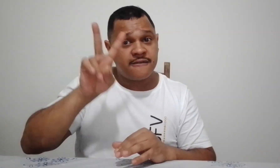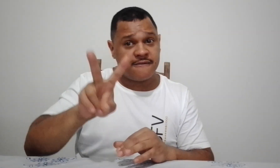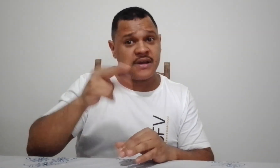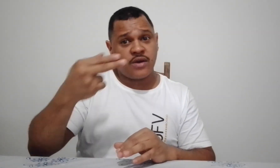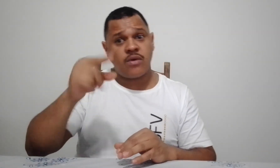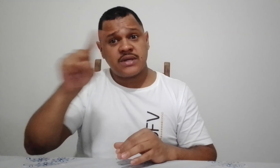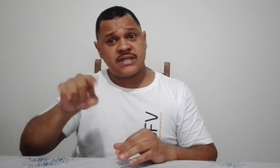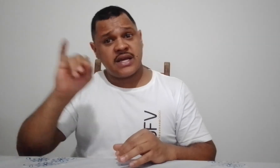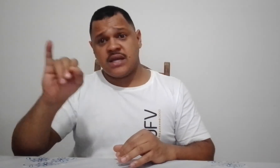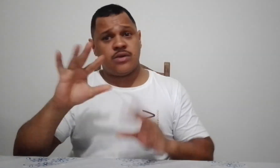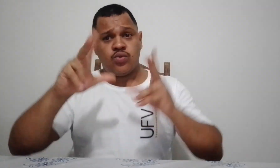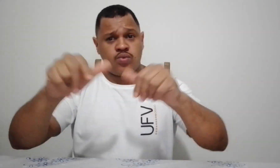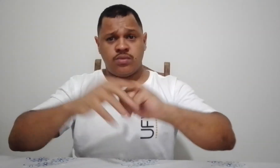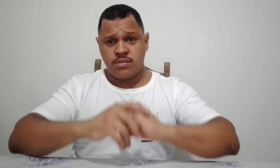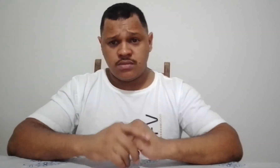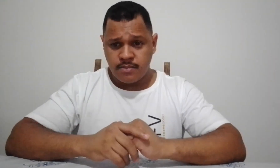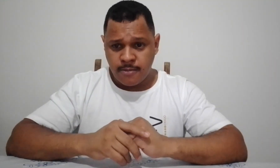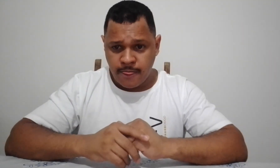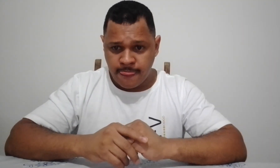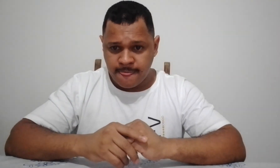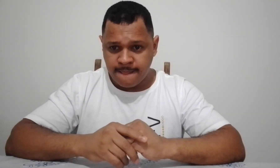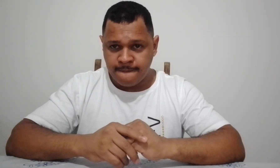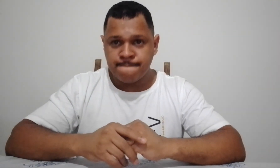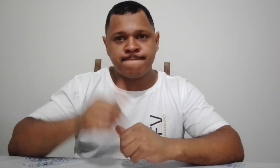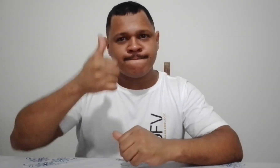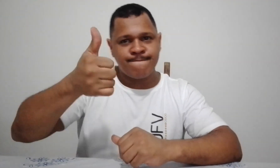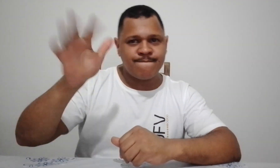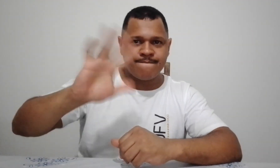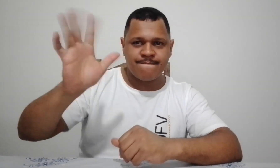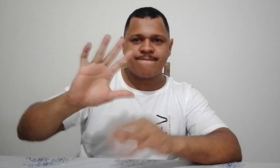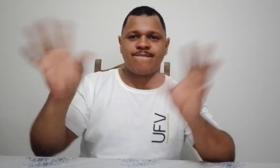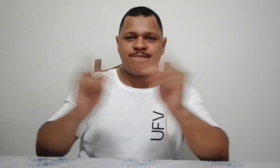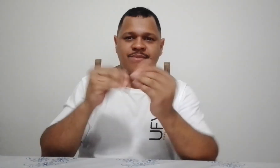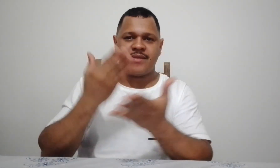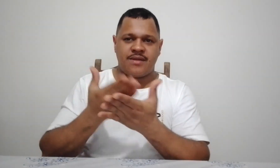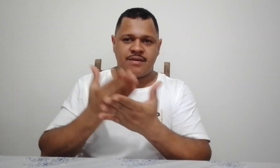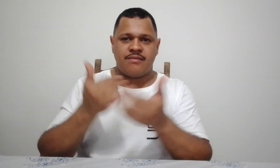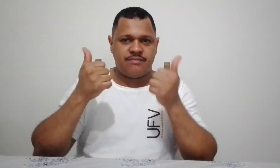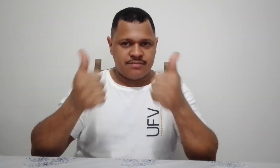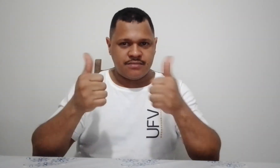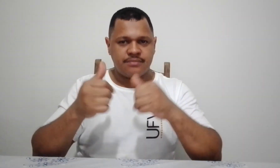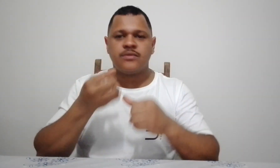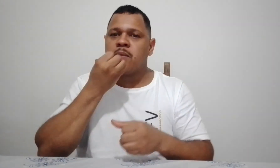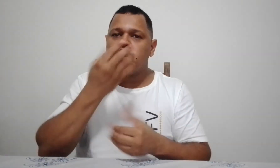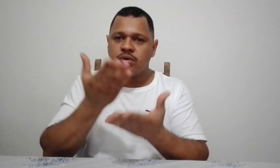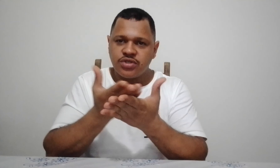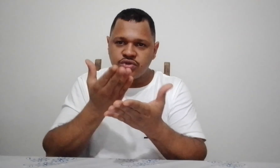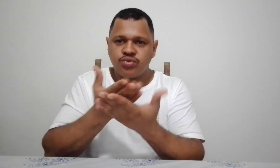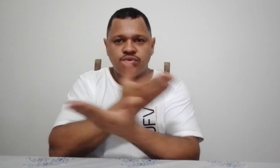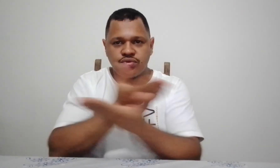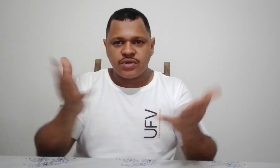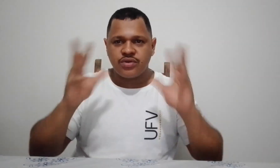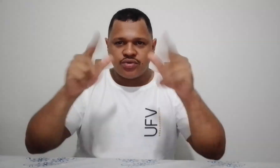ZI. Olha só. Bom, pessoal, por hoje era isso. E bons estudos a todos. Até mais.